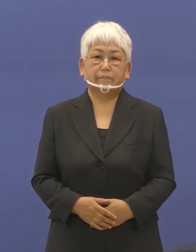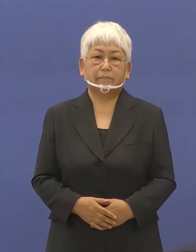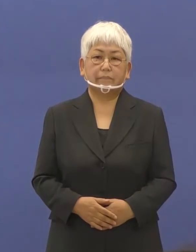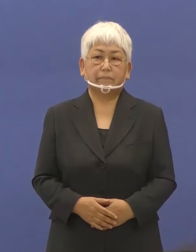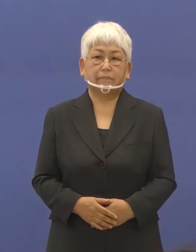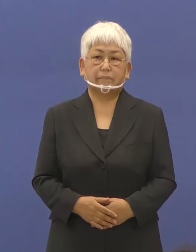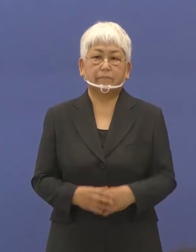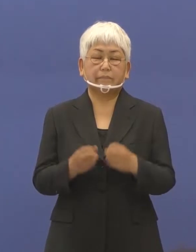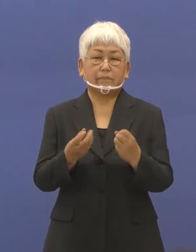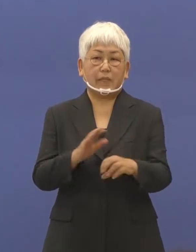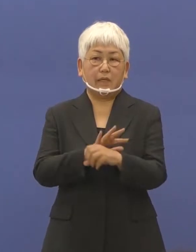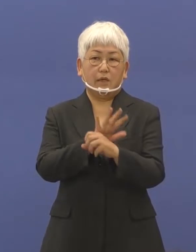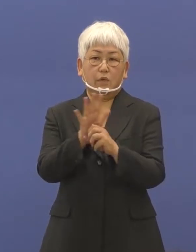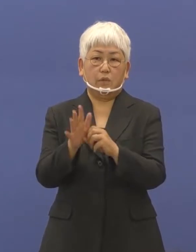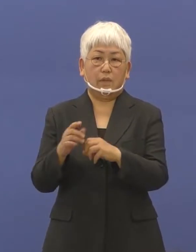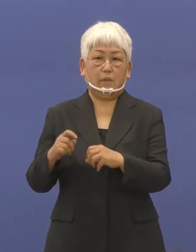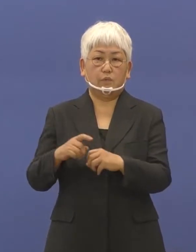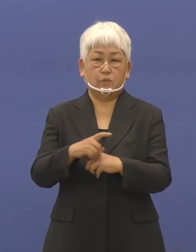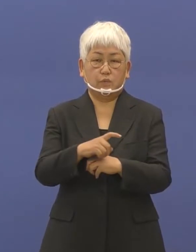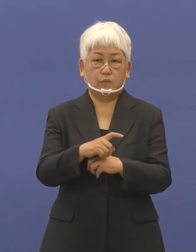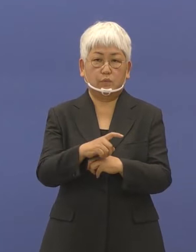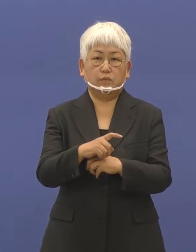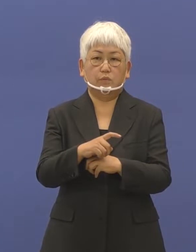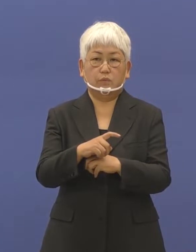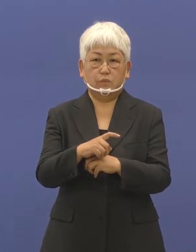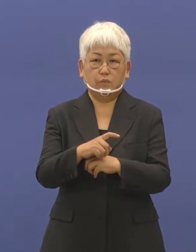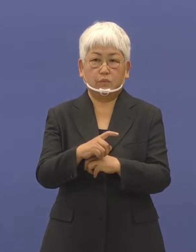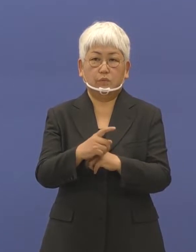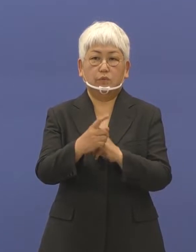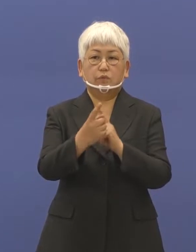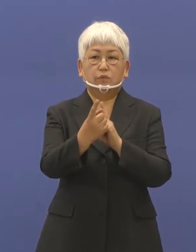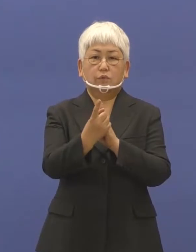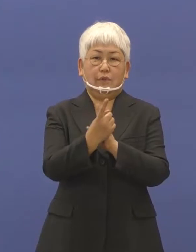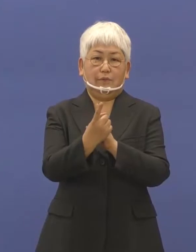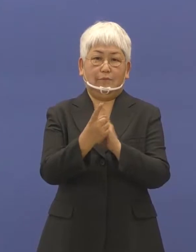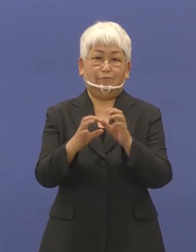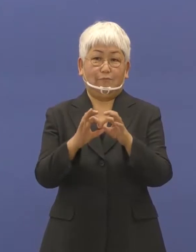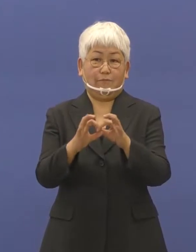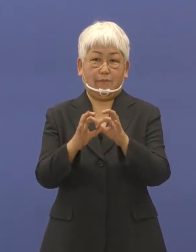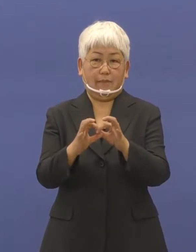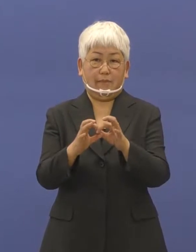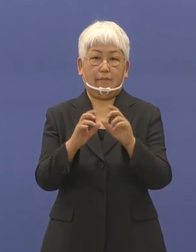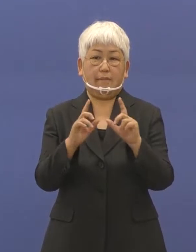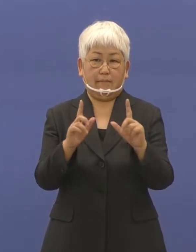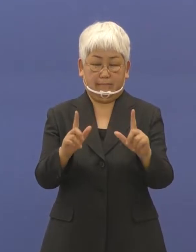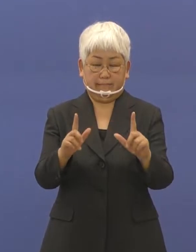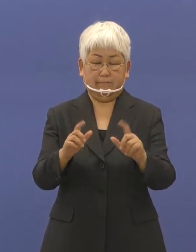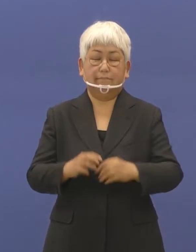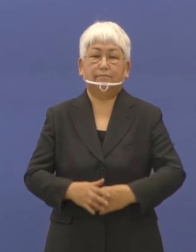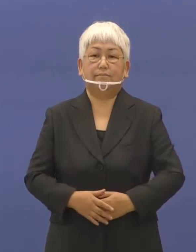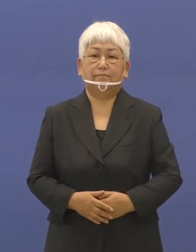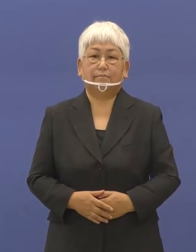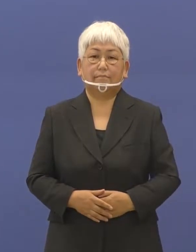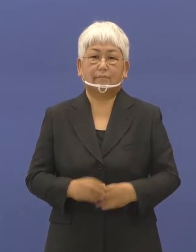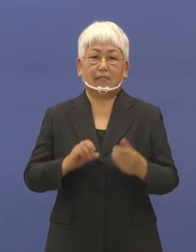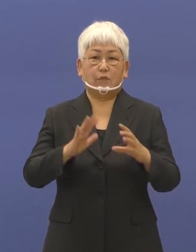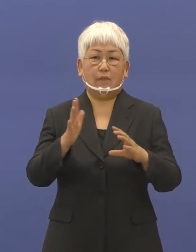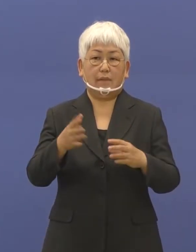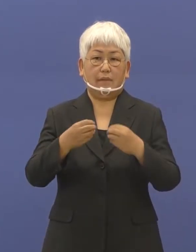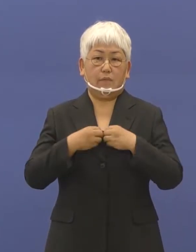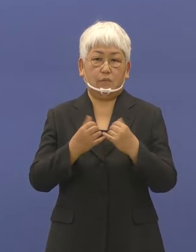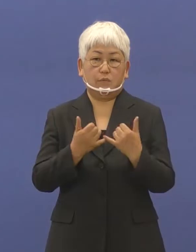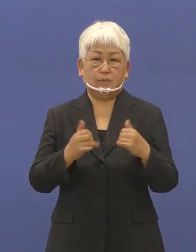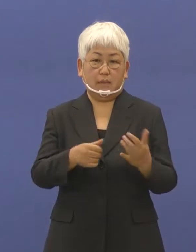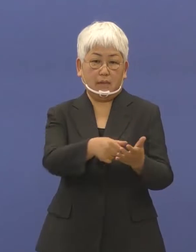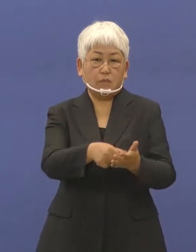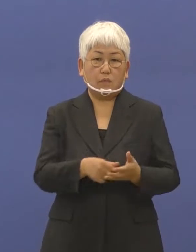ず新型コロナウイルス対策関係でありますが、岩手陽性者登